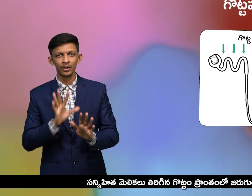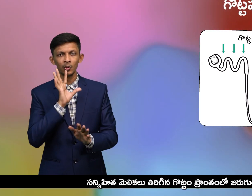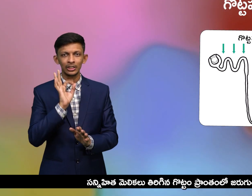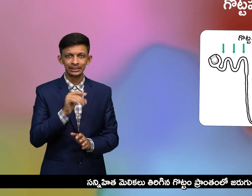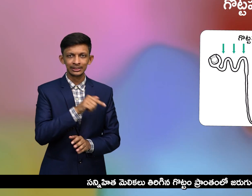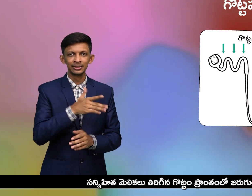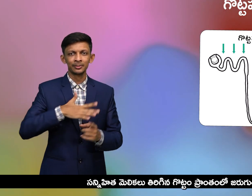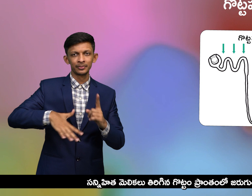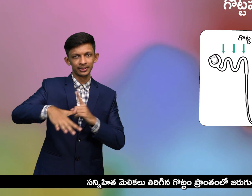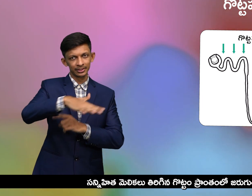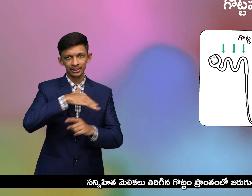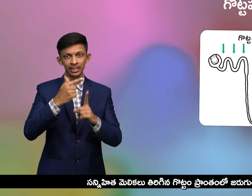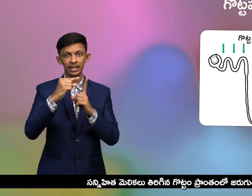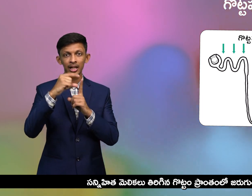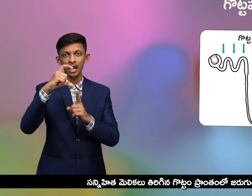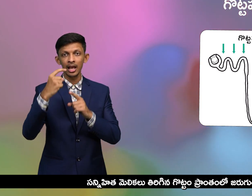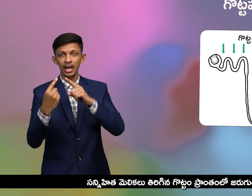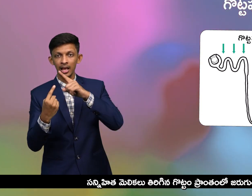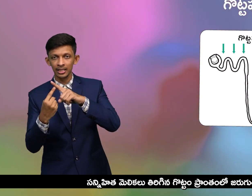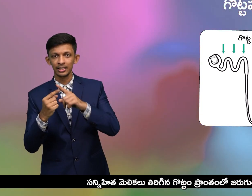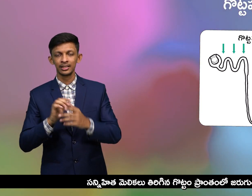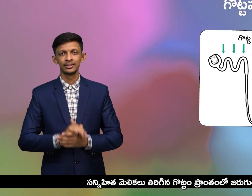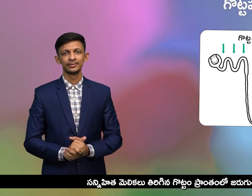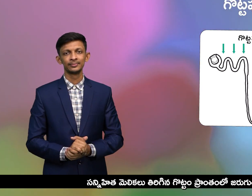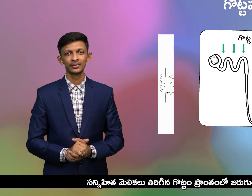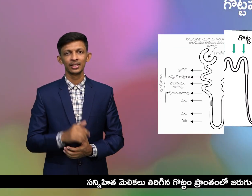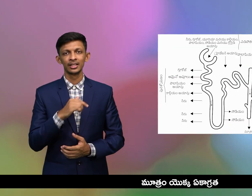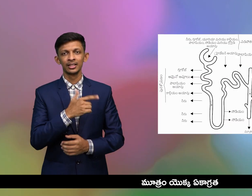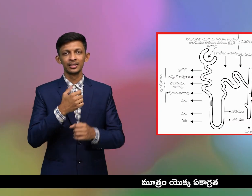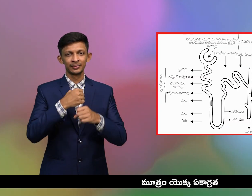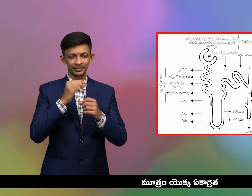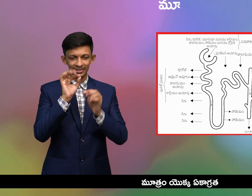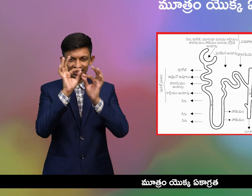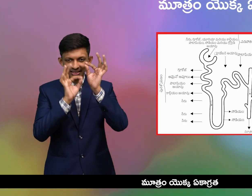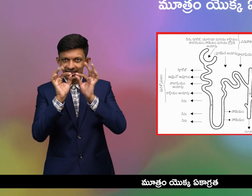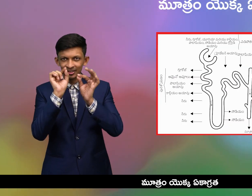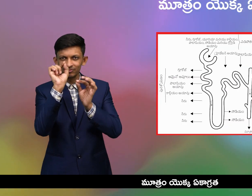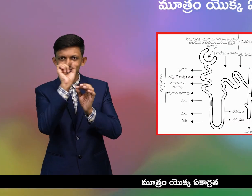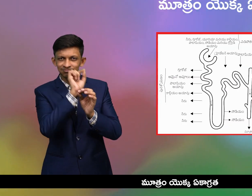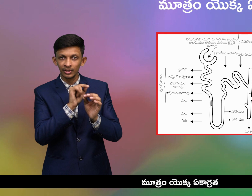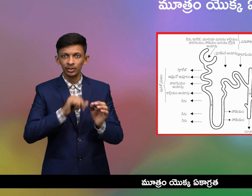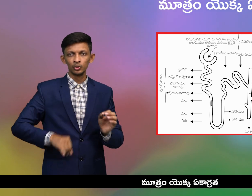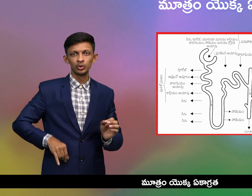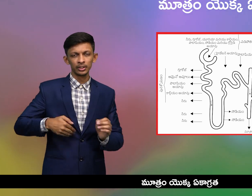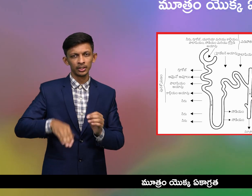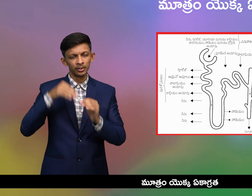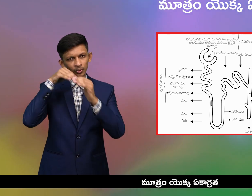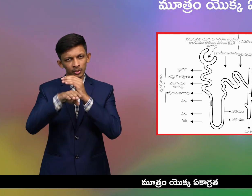సన్నిహిత మెలికలు తిరిగిన గొట్టం ప్రాంతంలో జరుగుతుంది. మూత్రం యొక్క ఏకాగ్రత